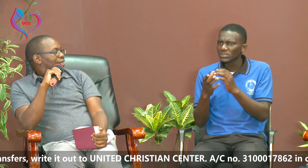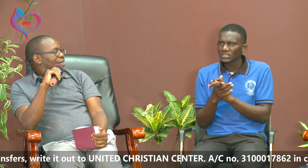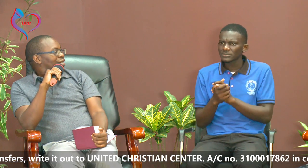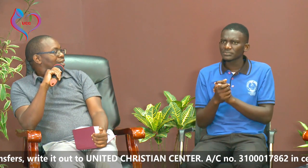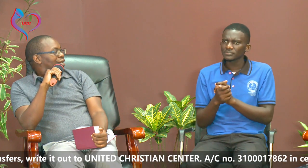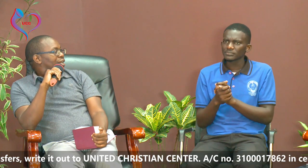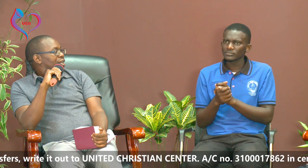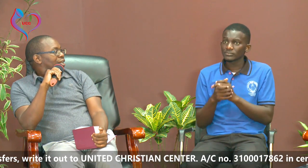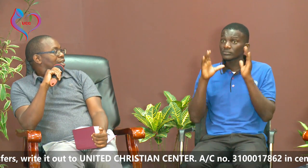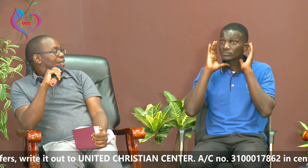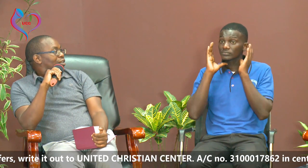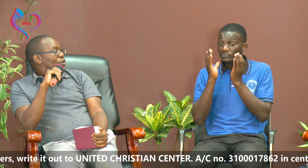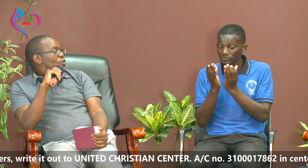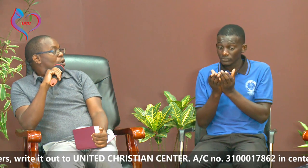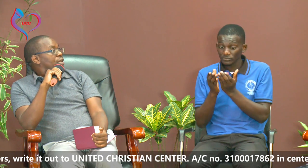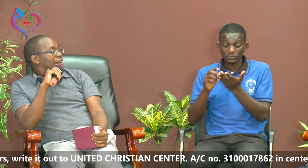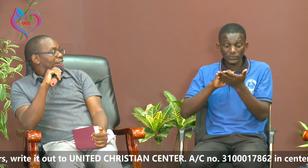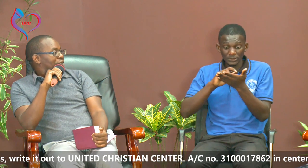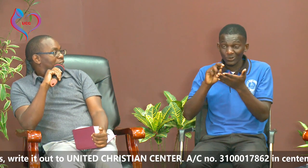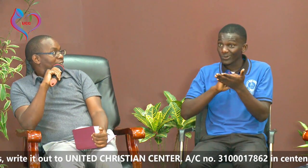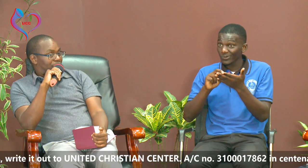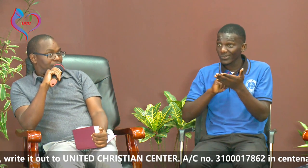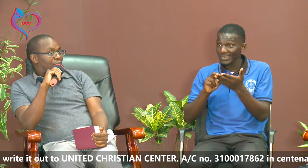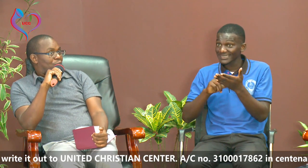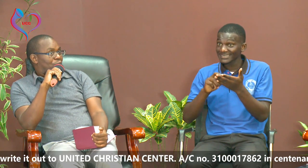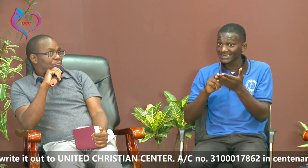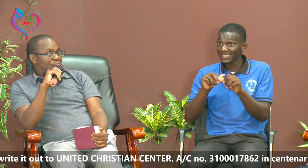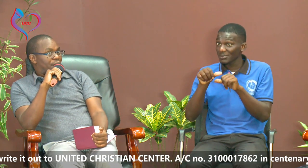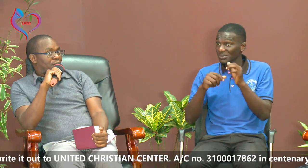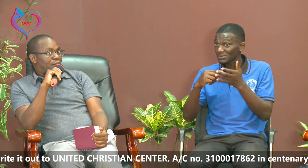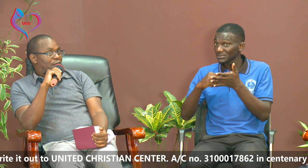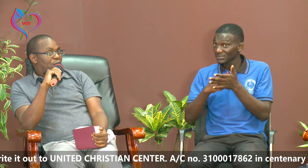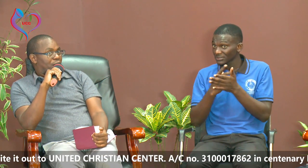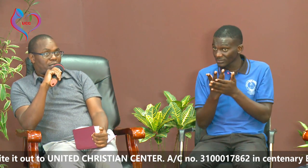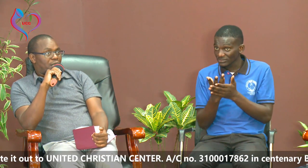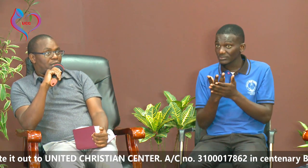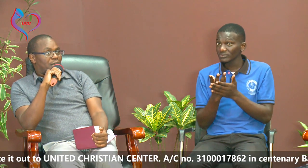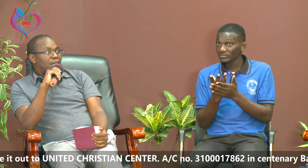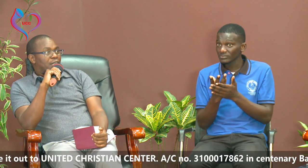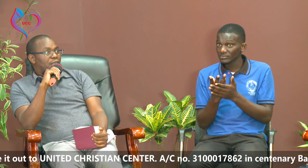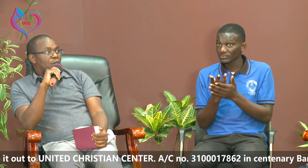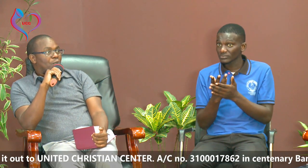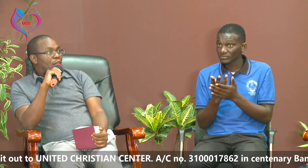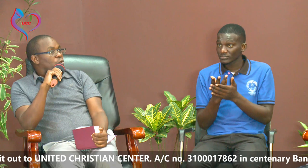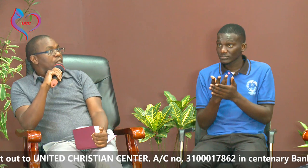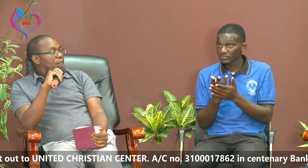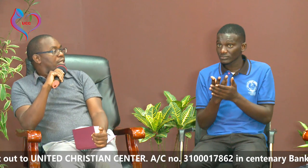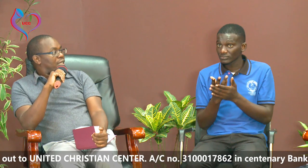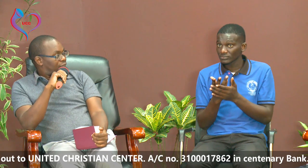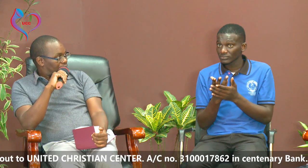Musa wandikira mu Exodus It is hard to ko understand na you just chitegere nti atuandikira Genesis